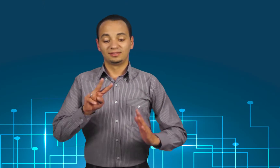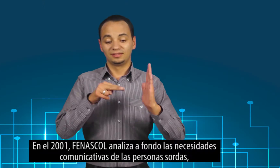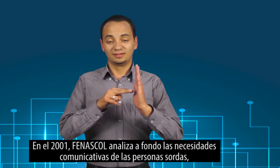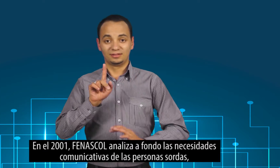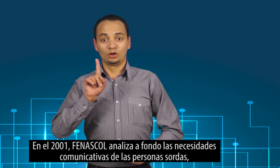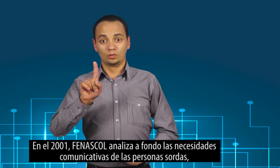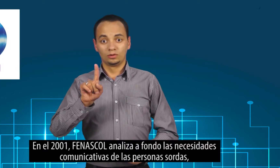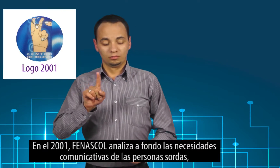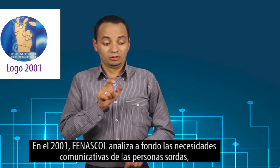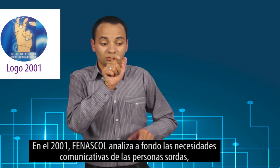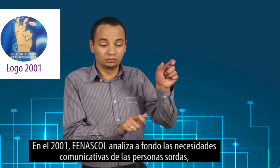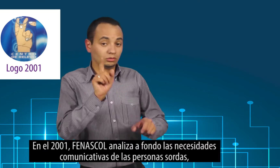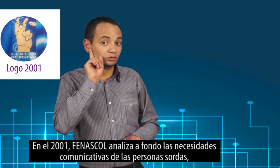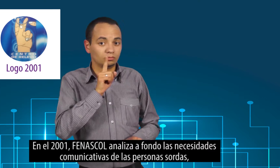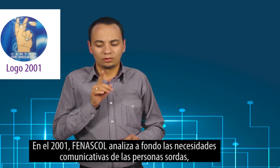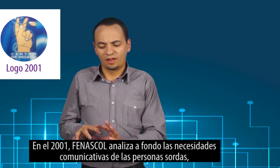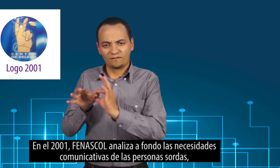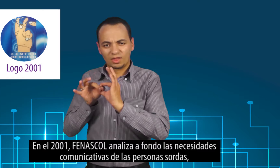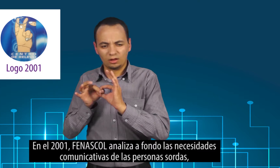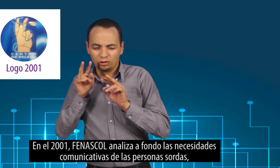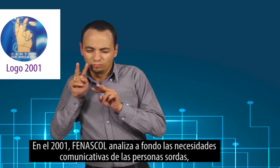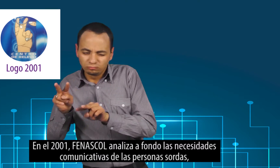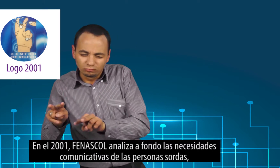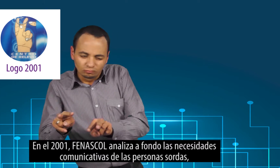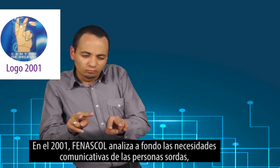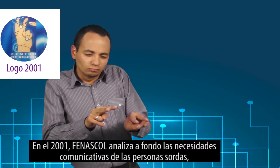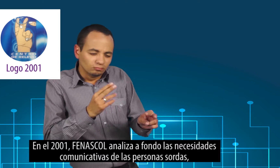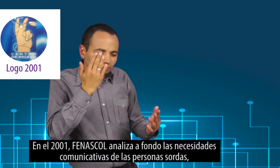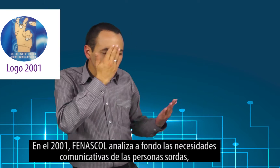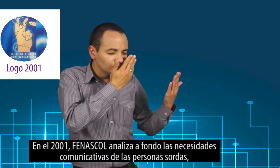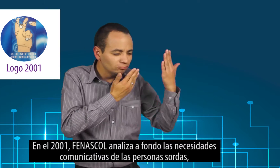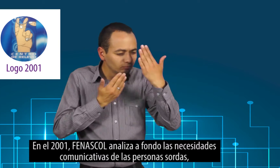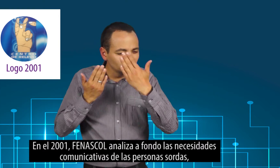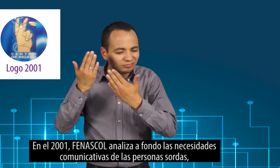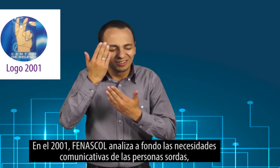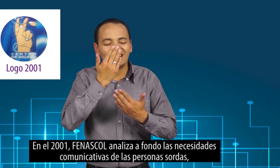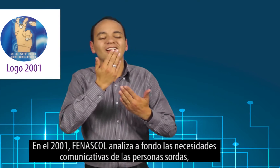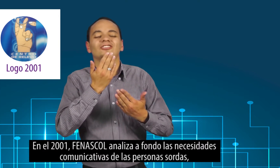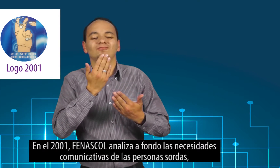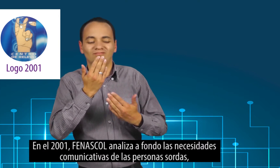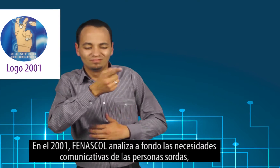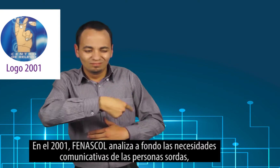En el 2001, FENASCOL analiza a fondo las necesidades comunicativas de las personas sordas,